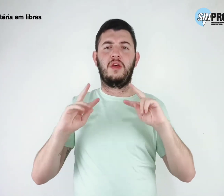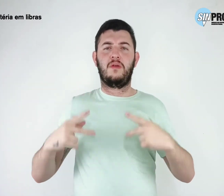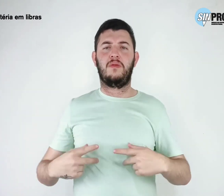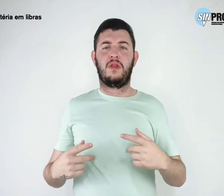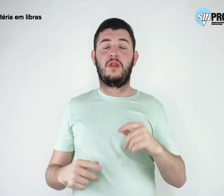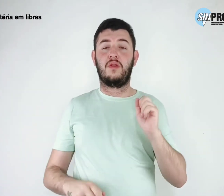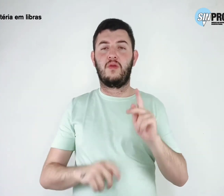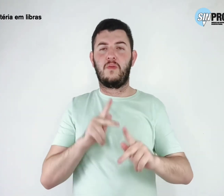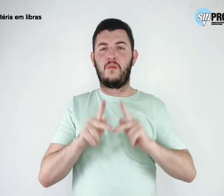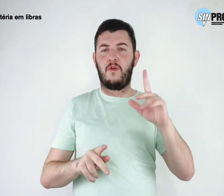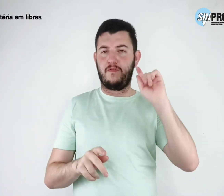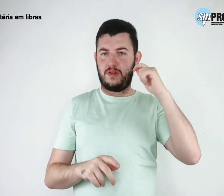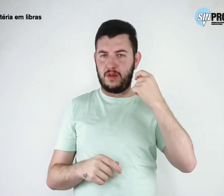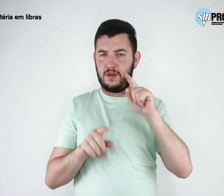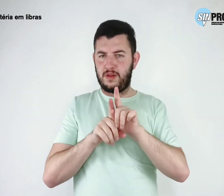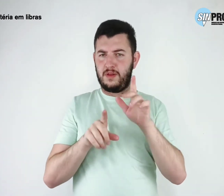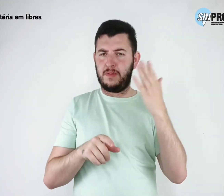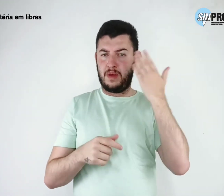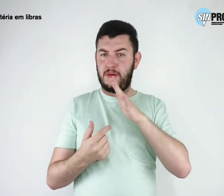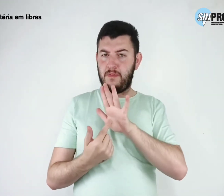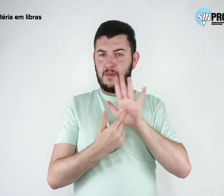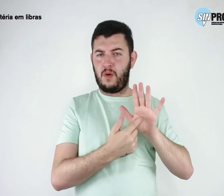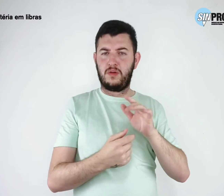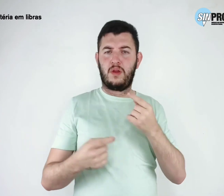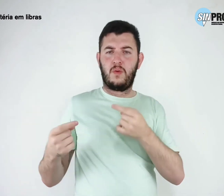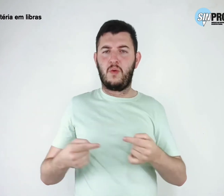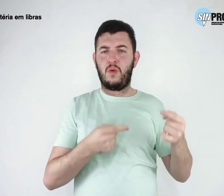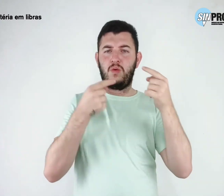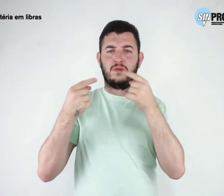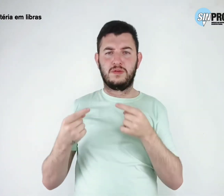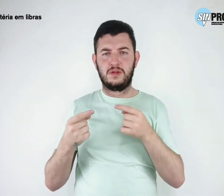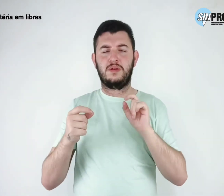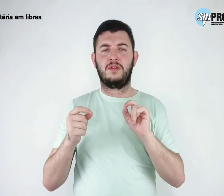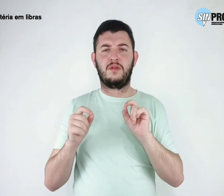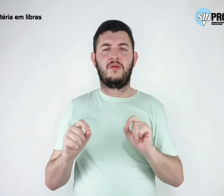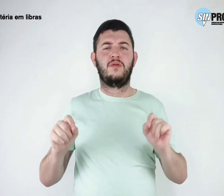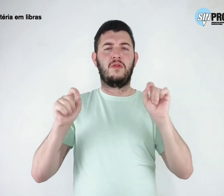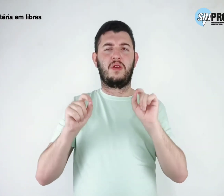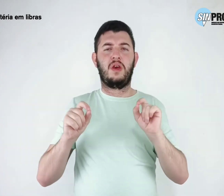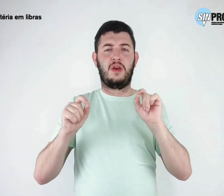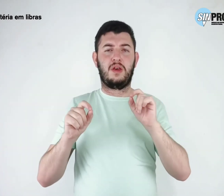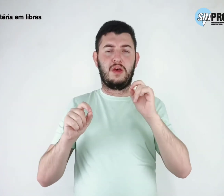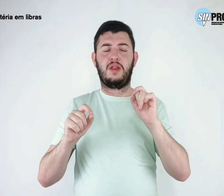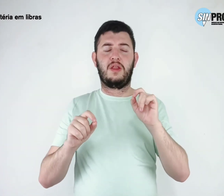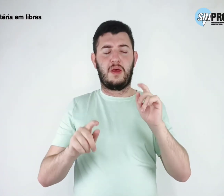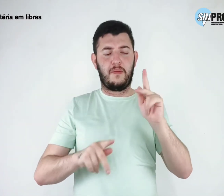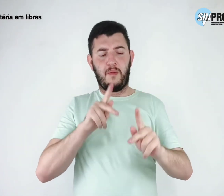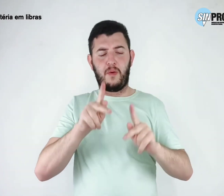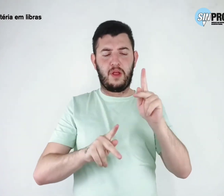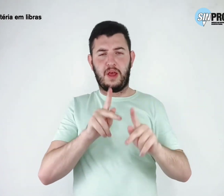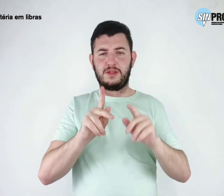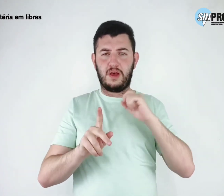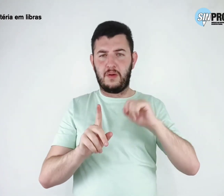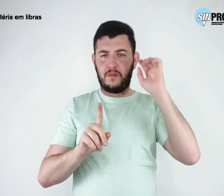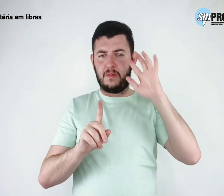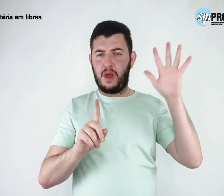negro e traz o discurso que alimenta no imaginário da população de que as